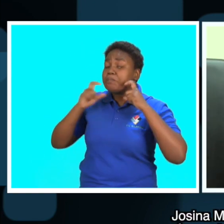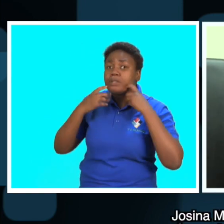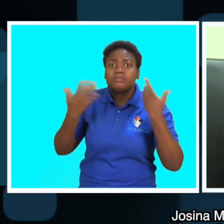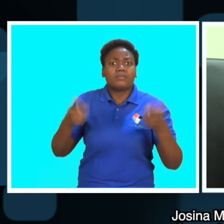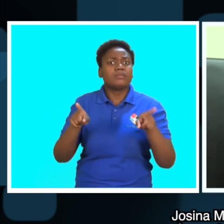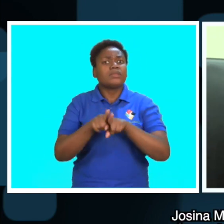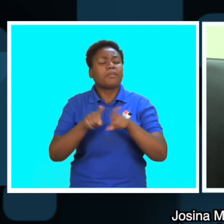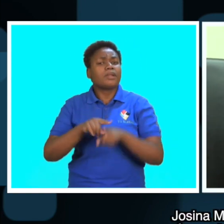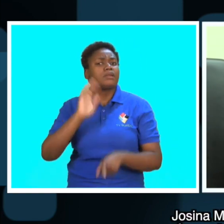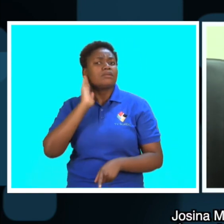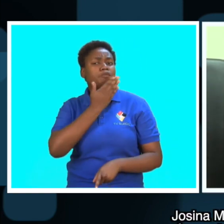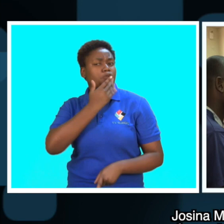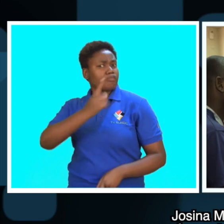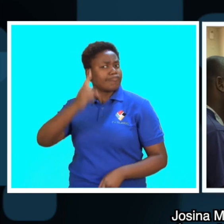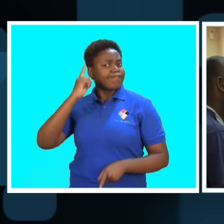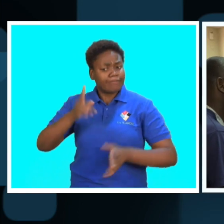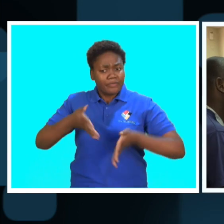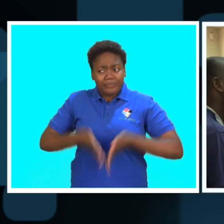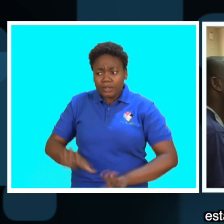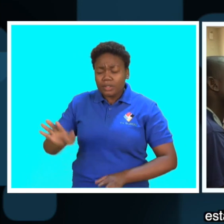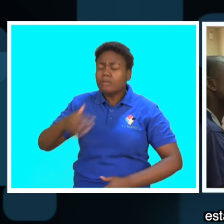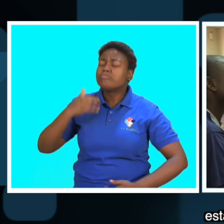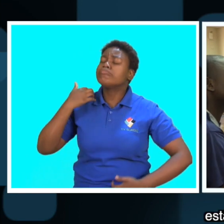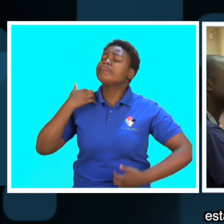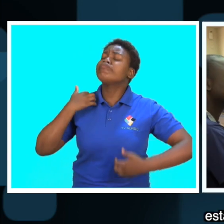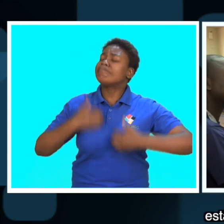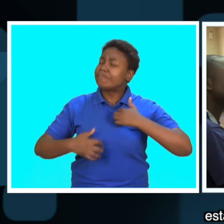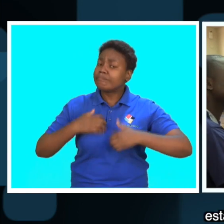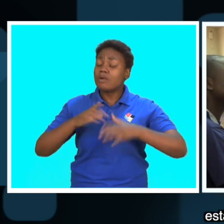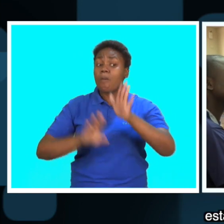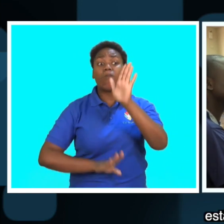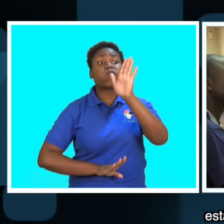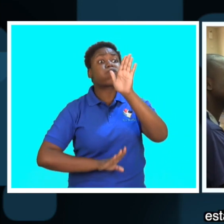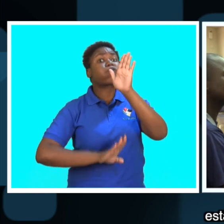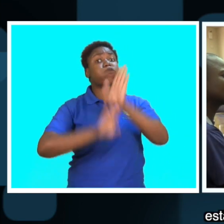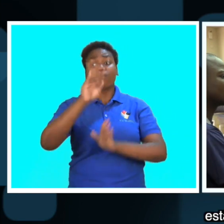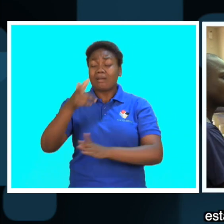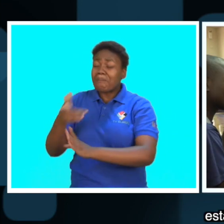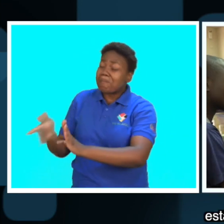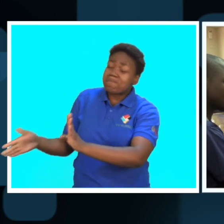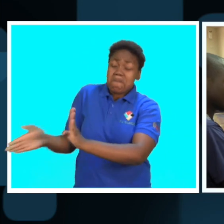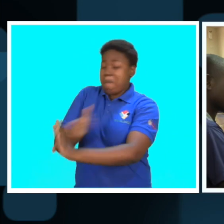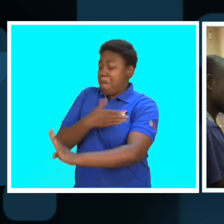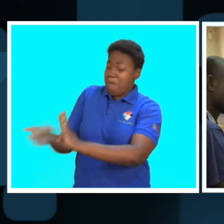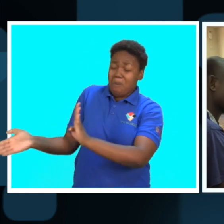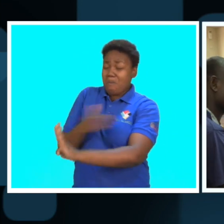que também faz parte desta estatística, está preocupada com estes números.